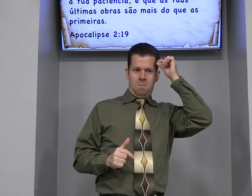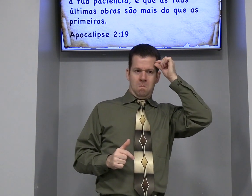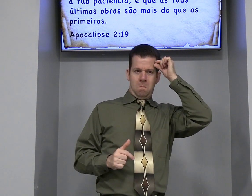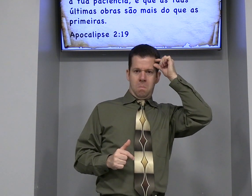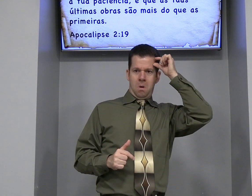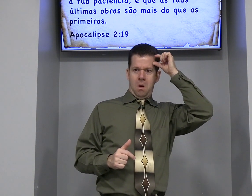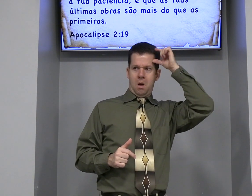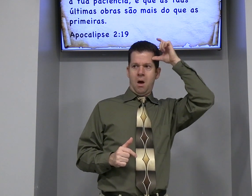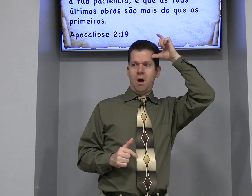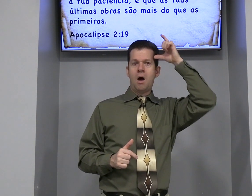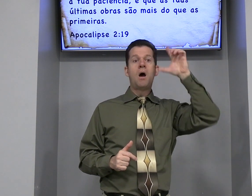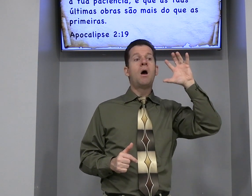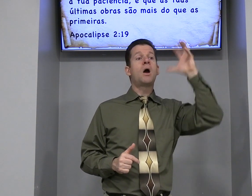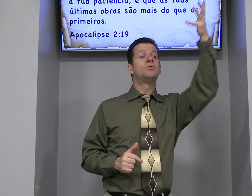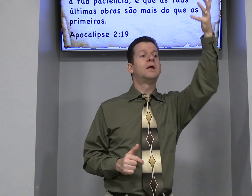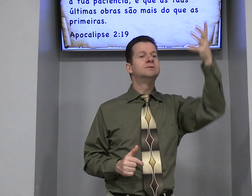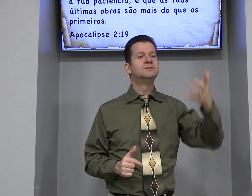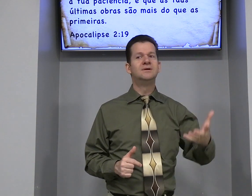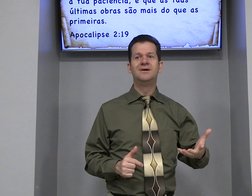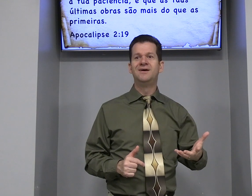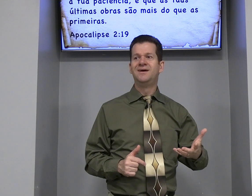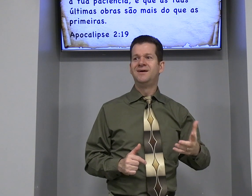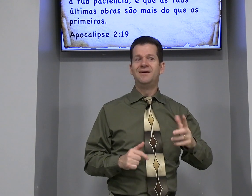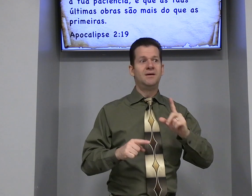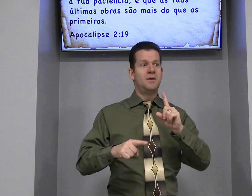obras maior e melhor com espiritualmente.